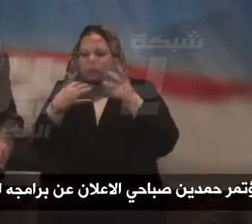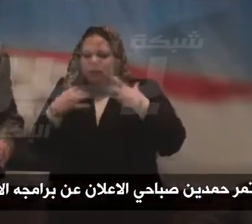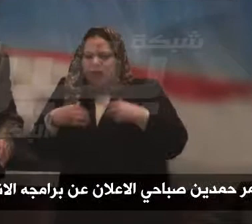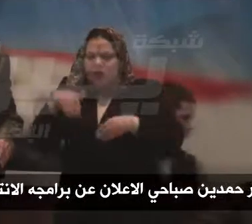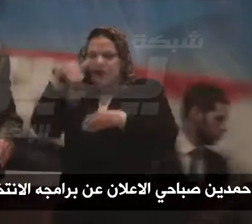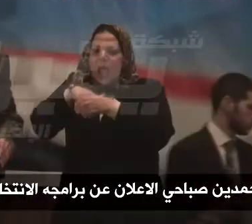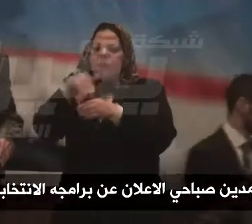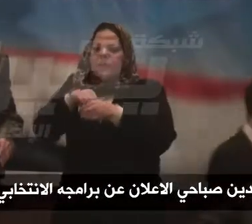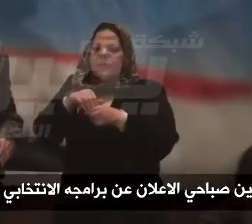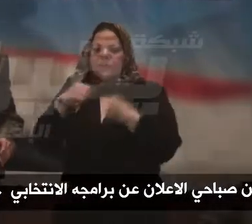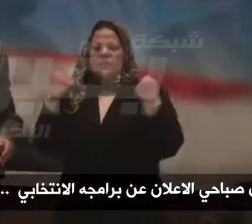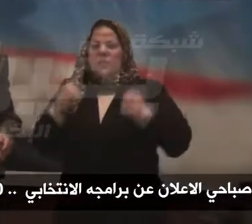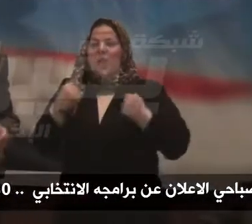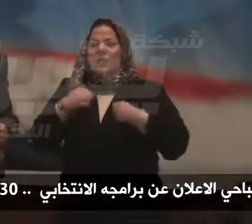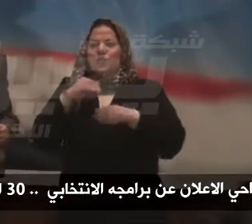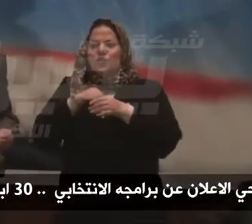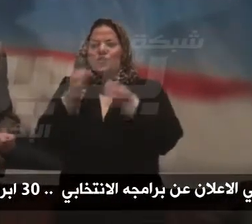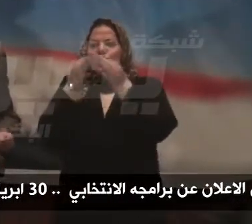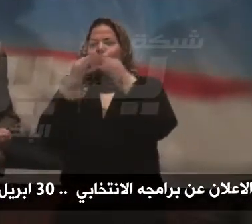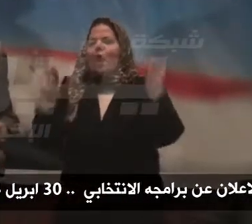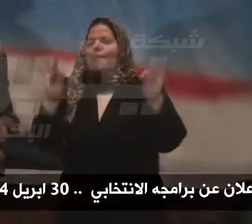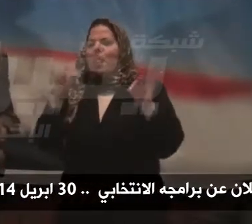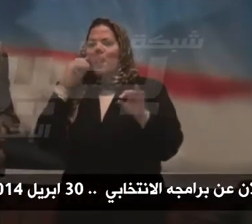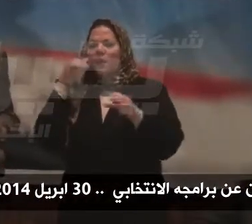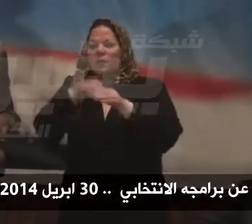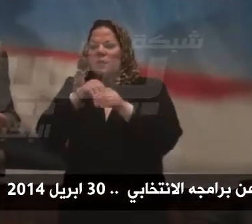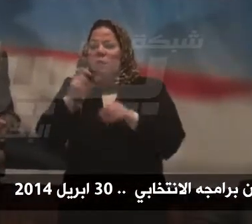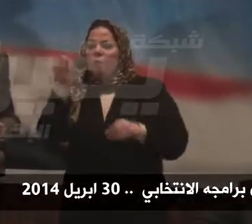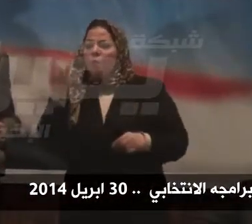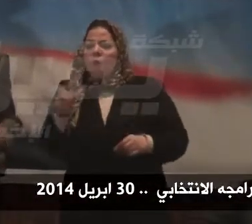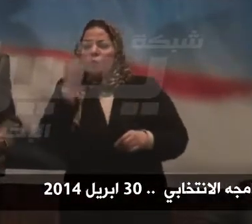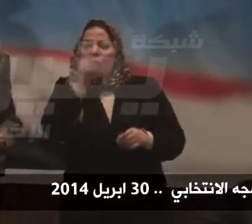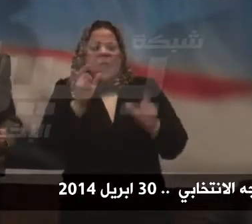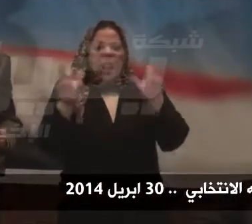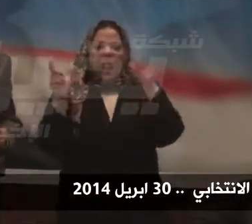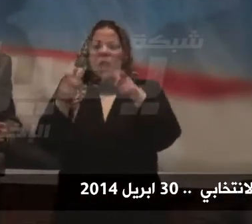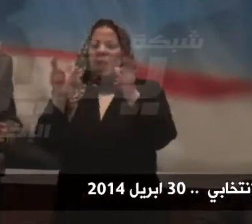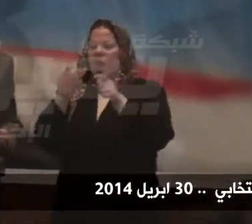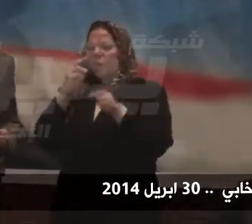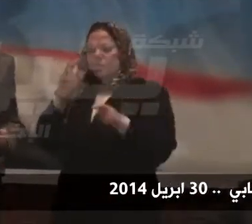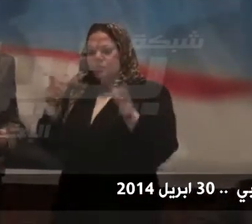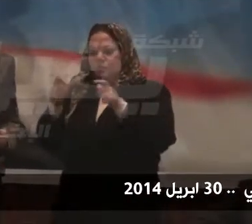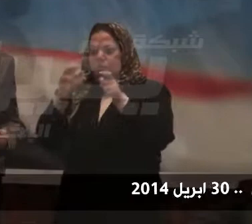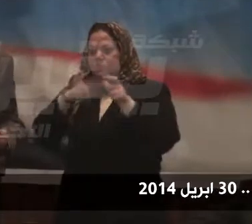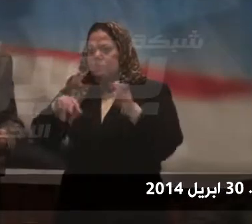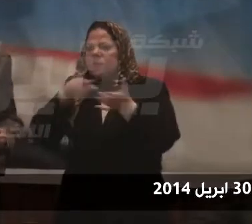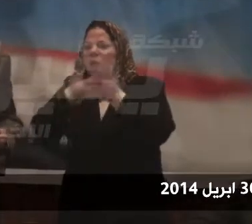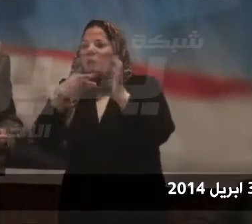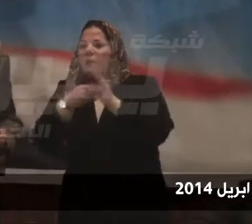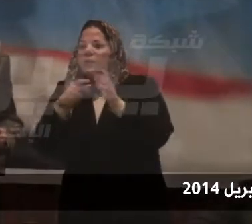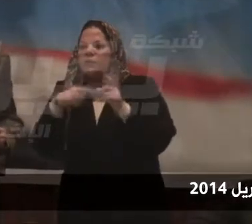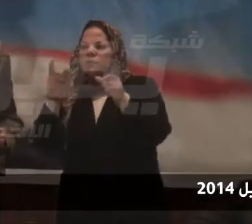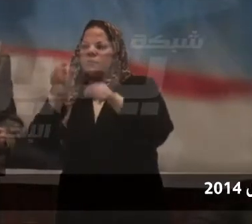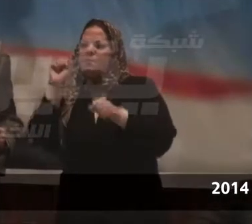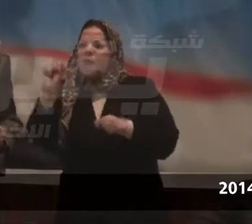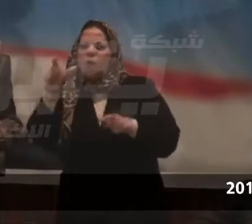الصحي الاجتماعي الشامل. وكل كلمة في هذه التسمية لها معنى